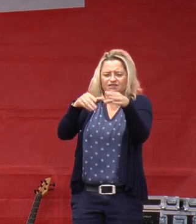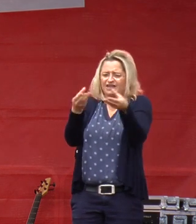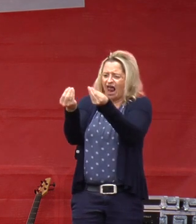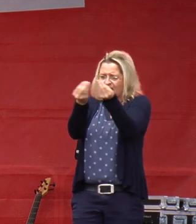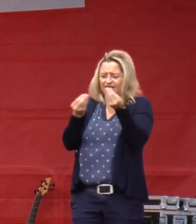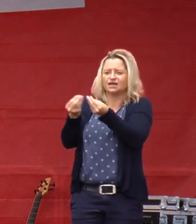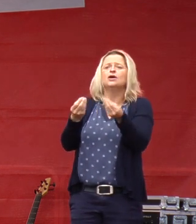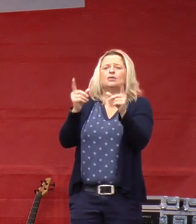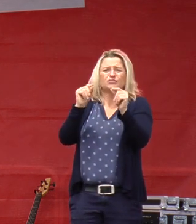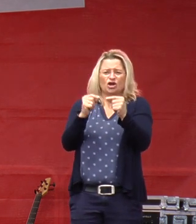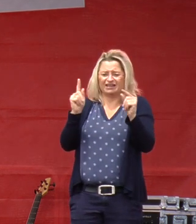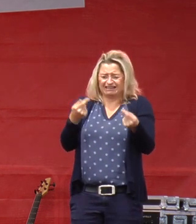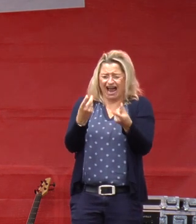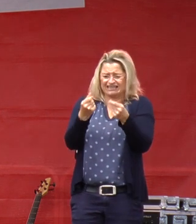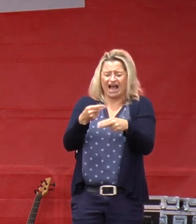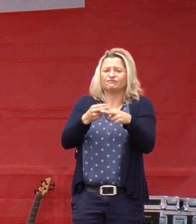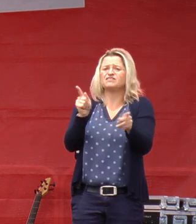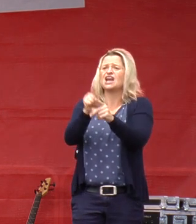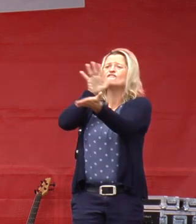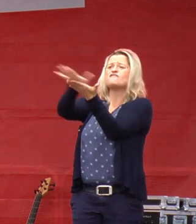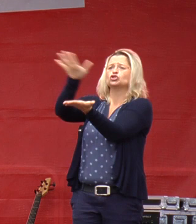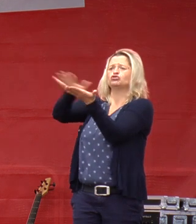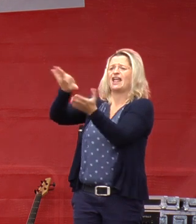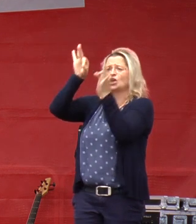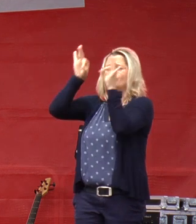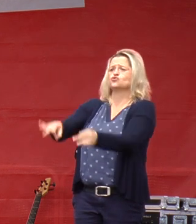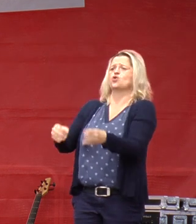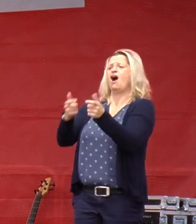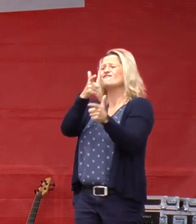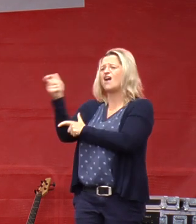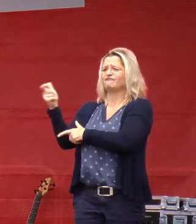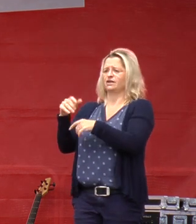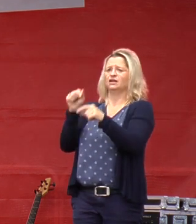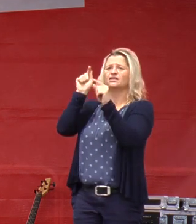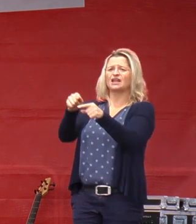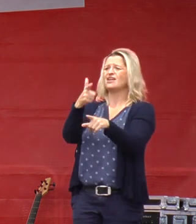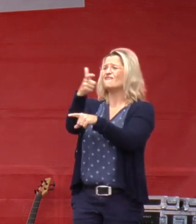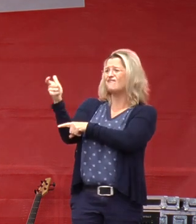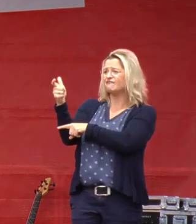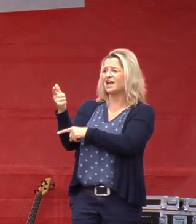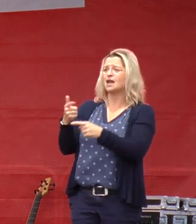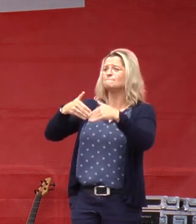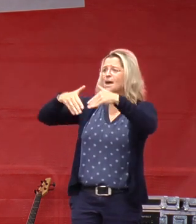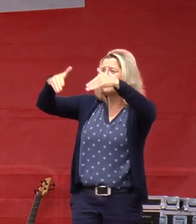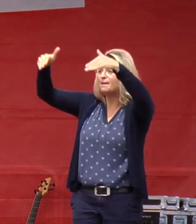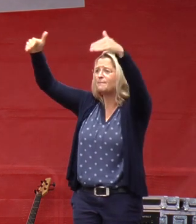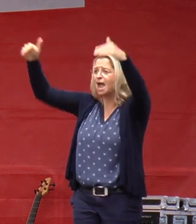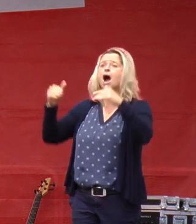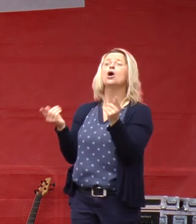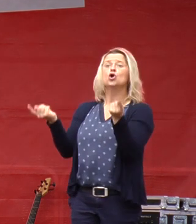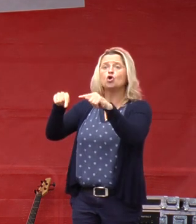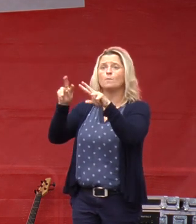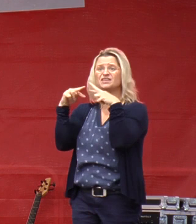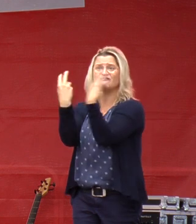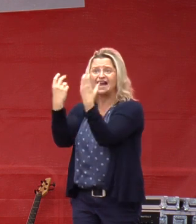haben einfach keinen Euro übrig, den wir verschwenden können für Aufrüstung. Zumal Aufrüstung die Welt noch nie sicherer gemacht hat, sondern immer nur